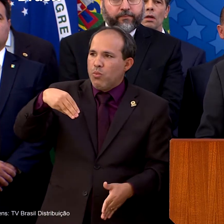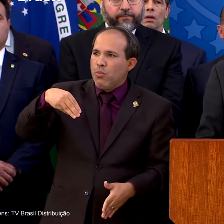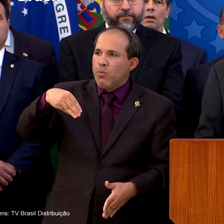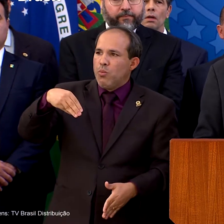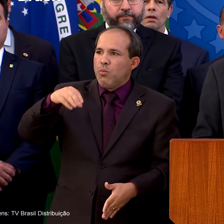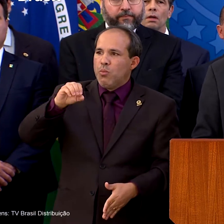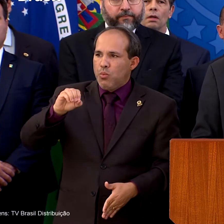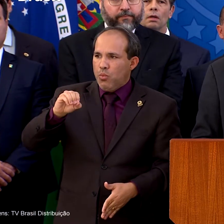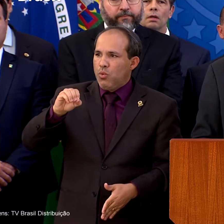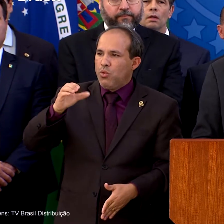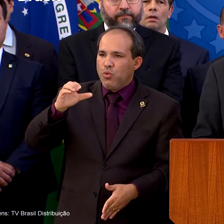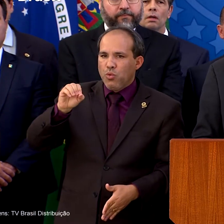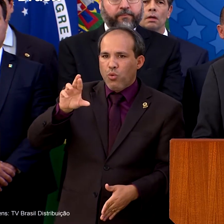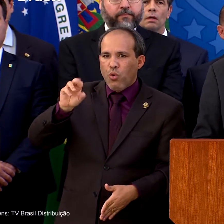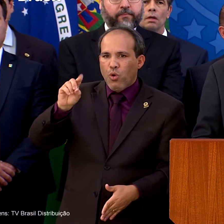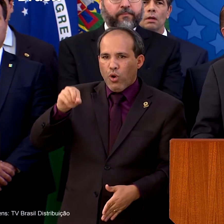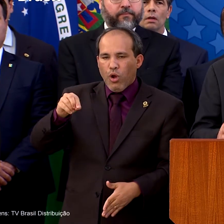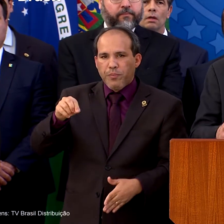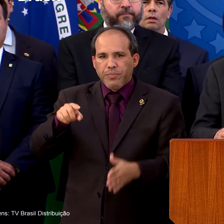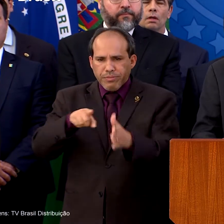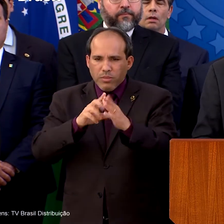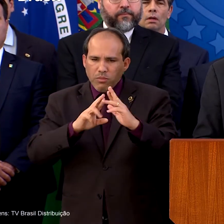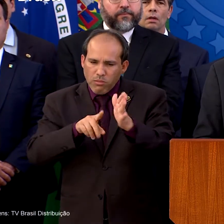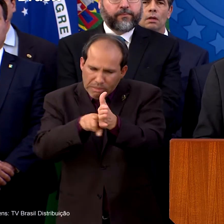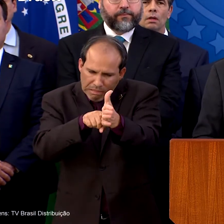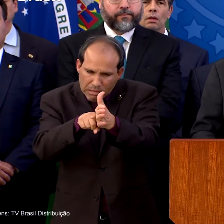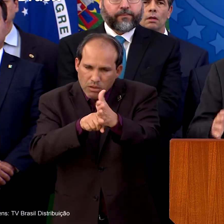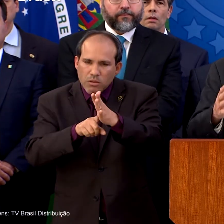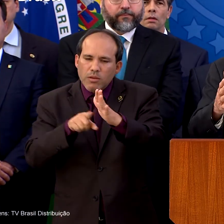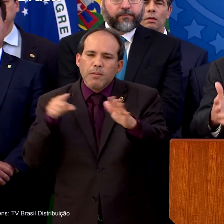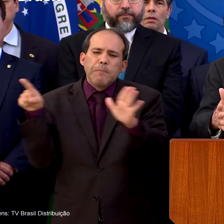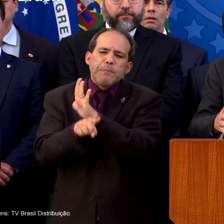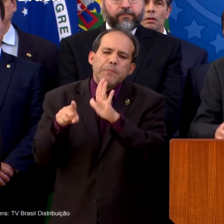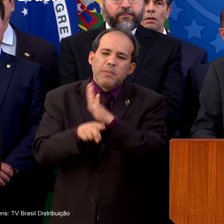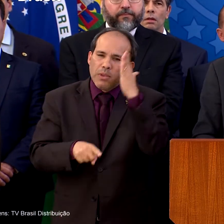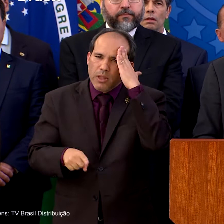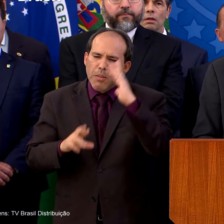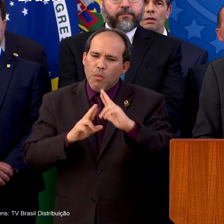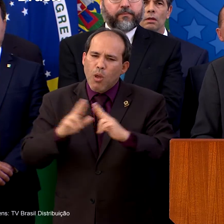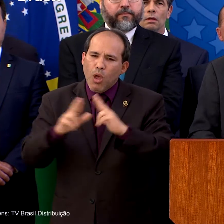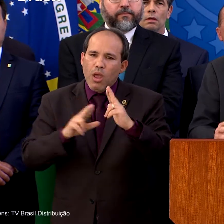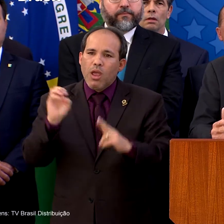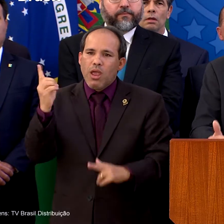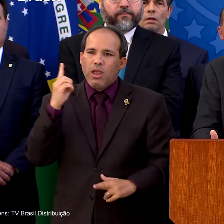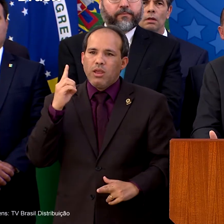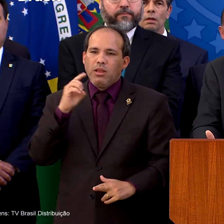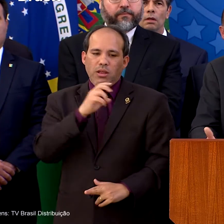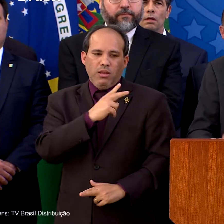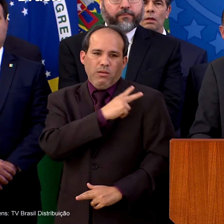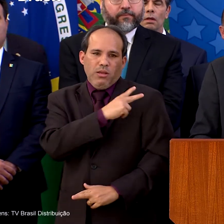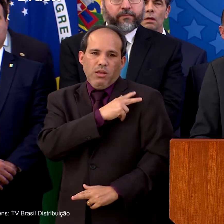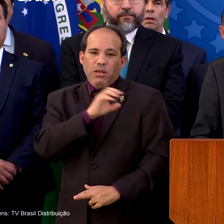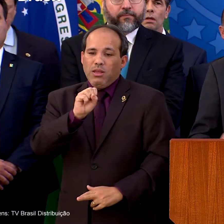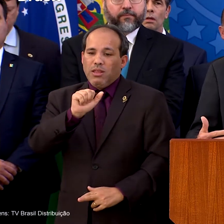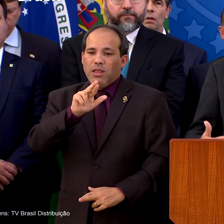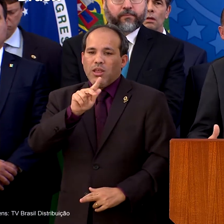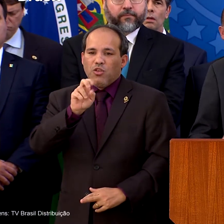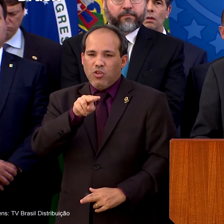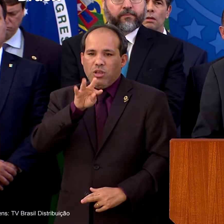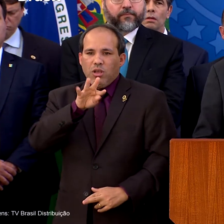interrogue o messenger se for lá a pf fez seu trabalho interrogou